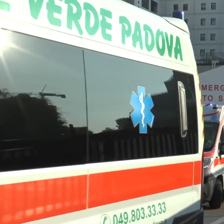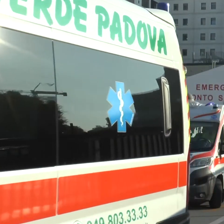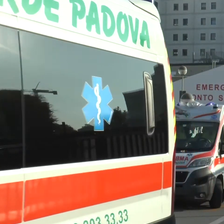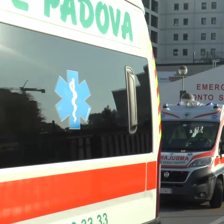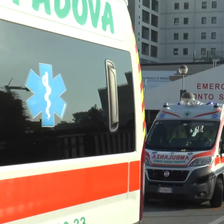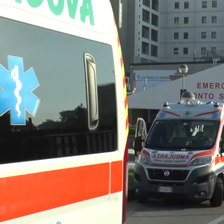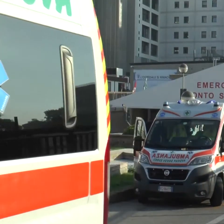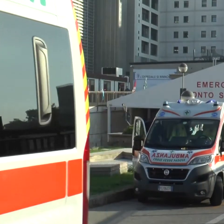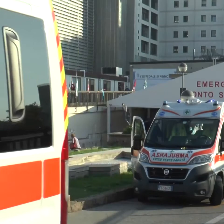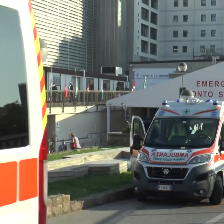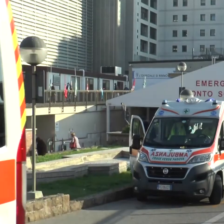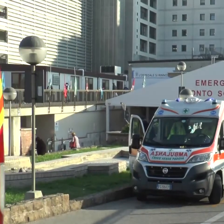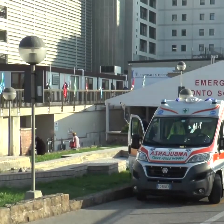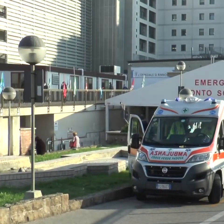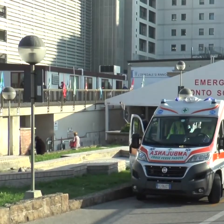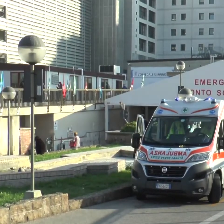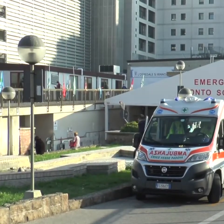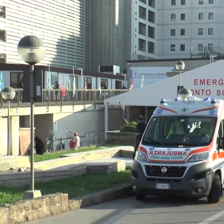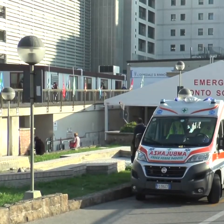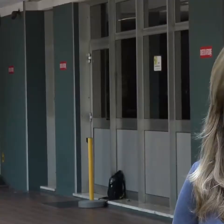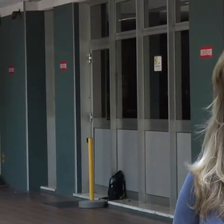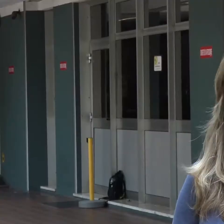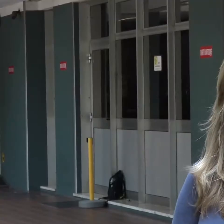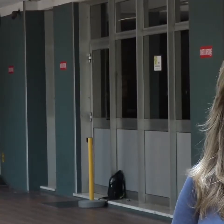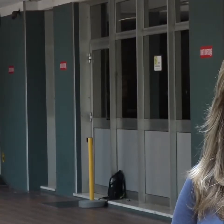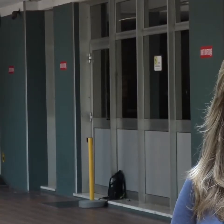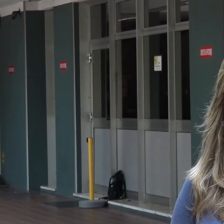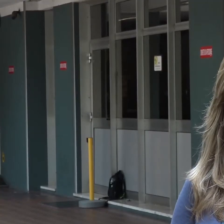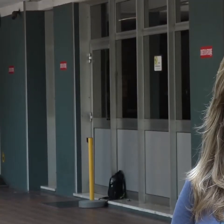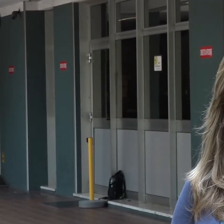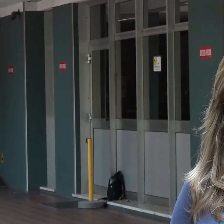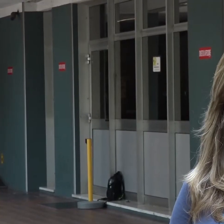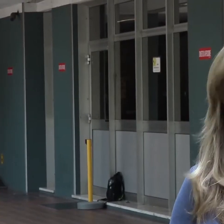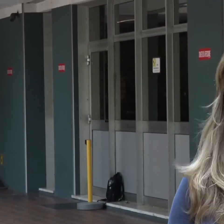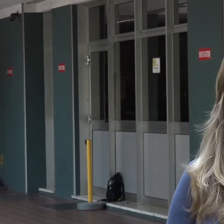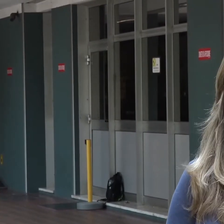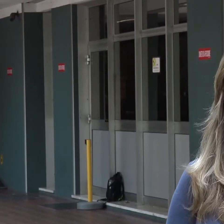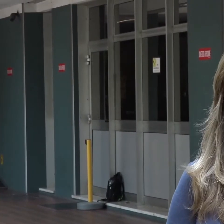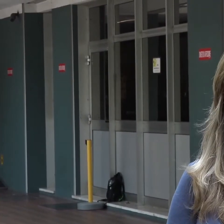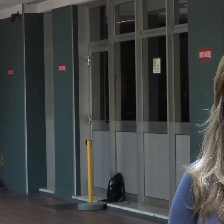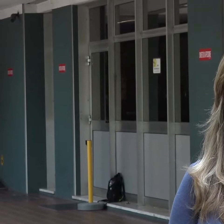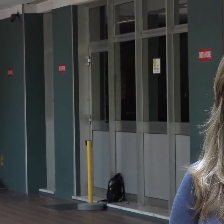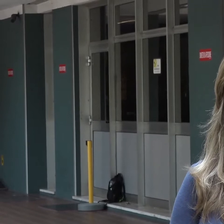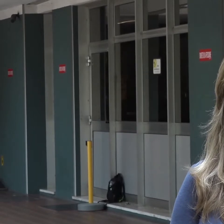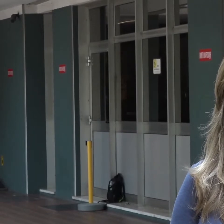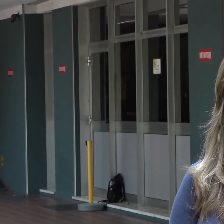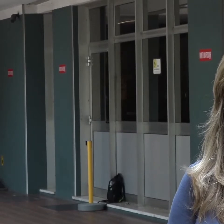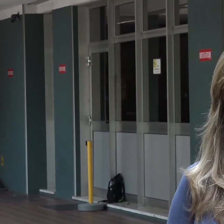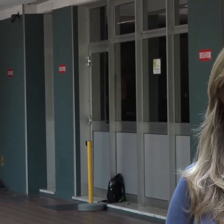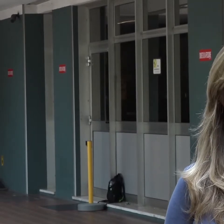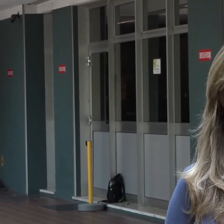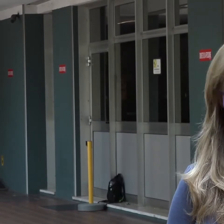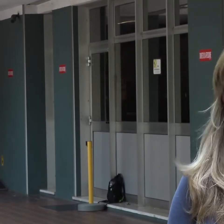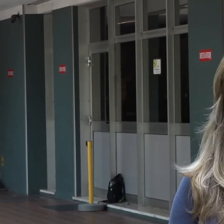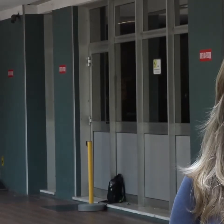con variante Delta, negli ultimi 10 giorni sono tutti non vaccinati, tranne una persona che aveva una sola dose